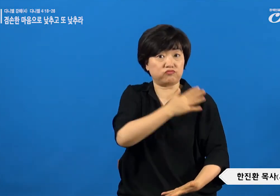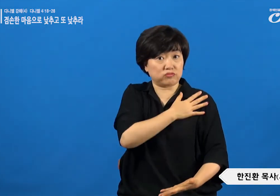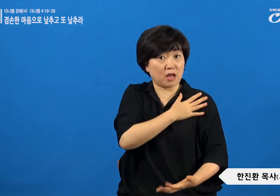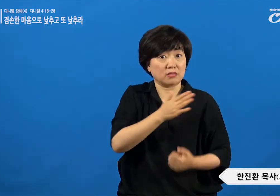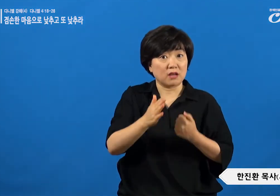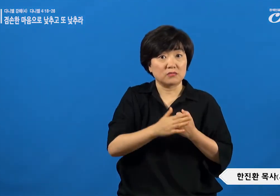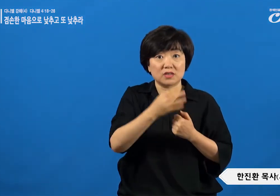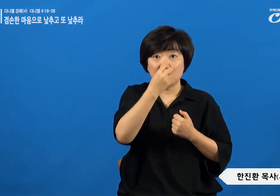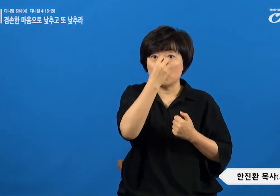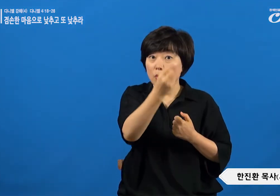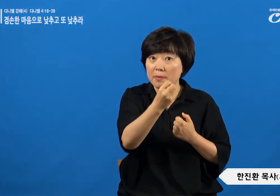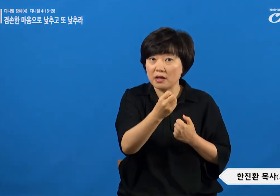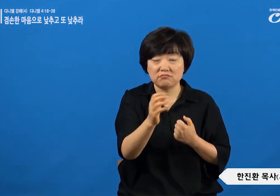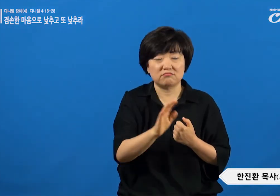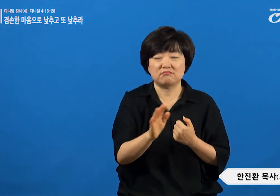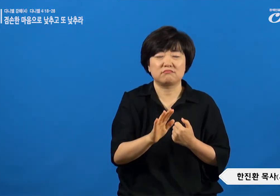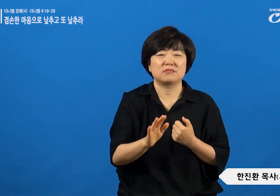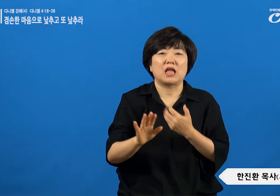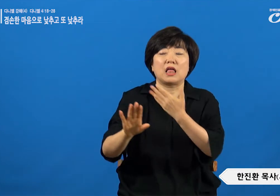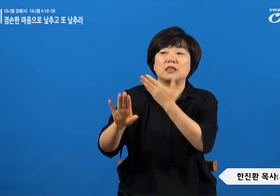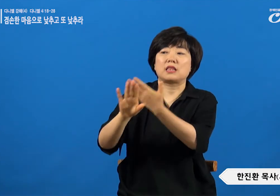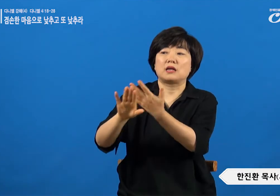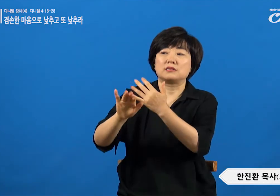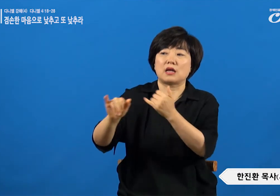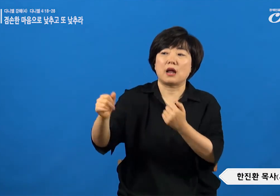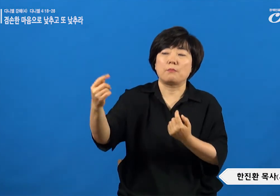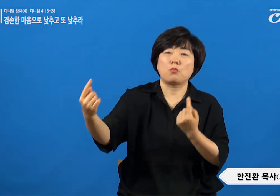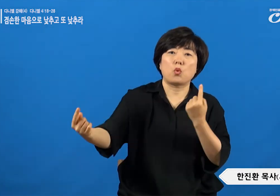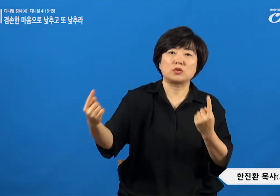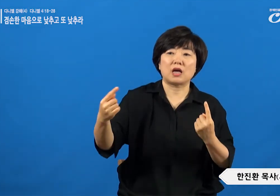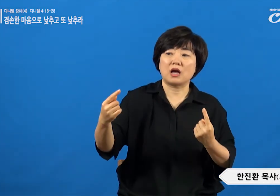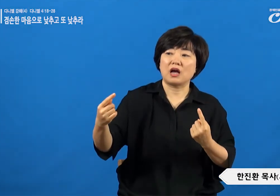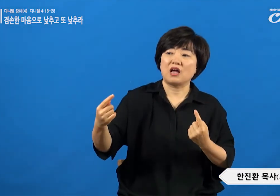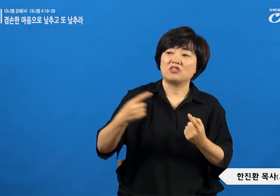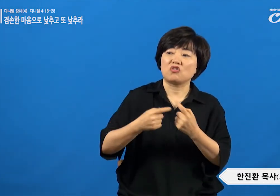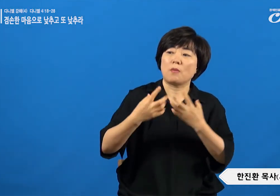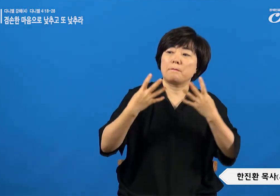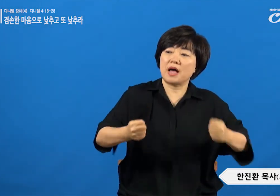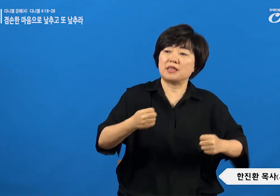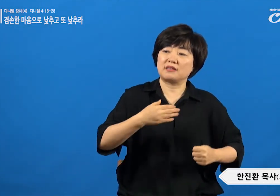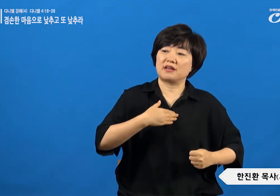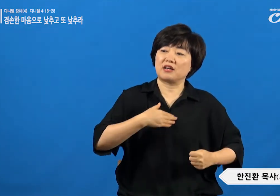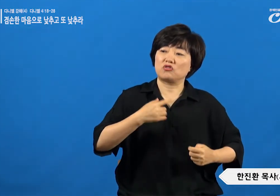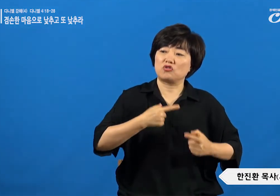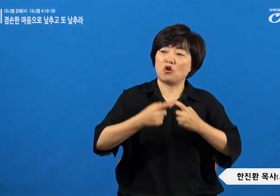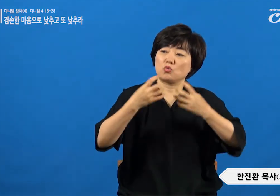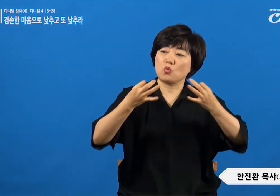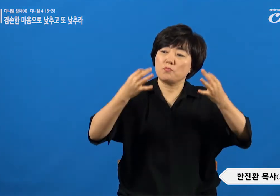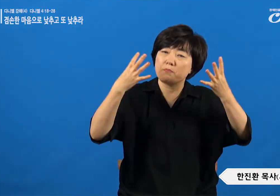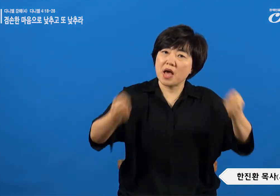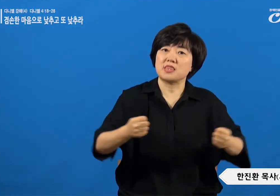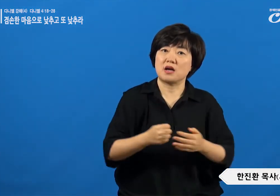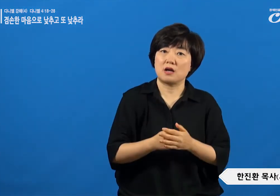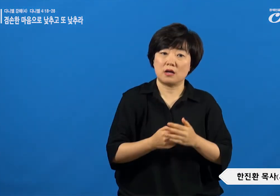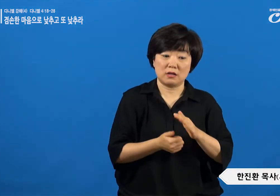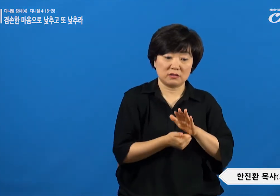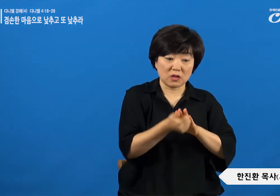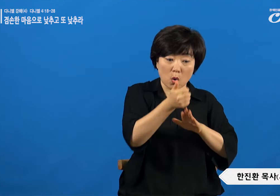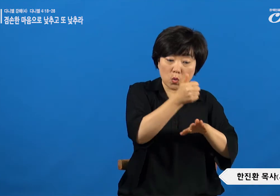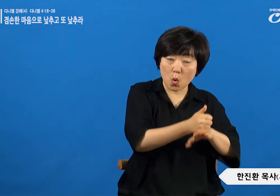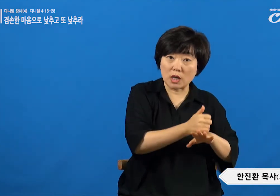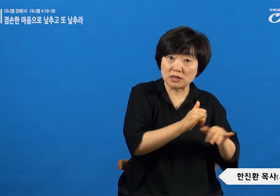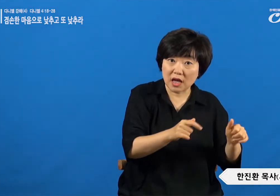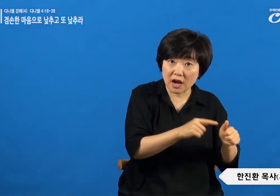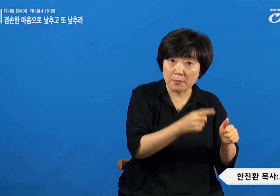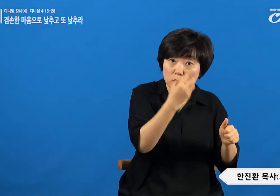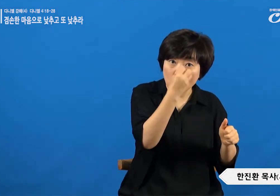때문에 교만한 것이 아닙니다. 다른 사람보다 돈이 더 많기 때문에 교만한 것입니다. 성공했다고